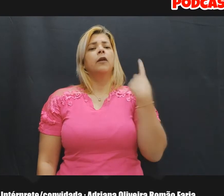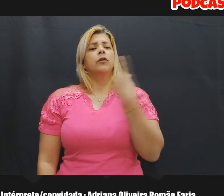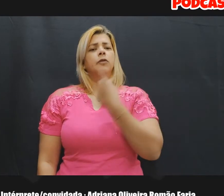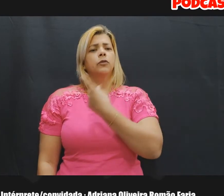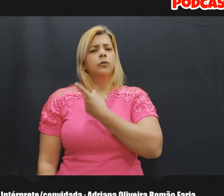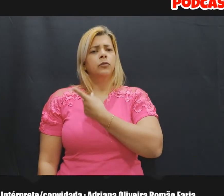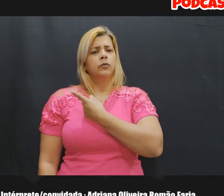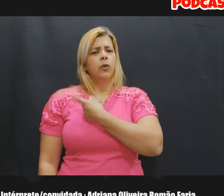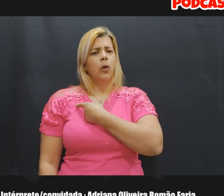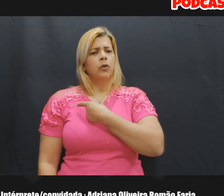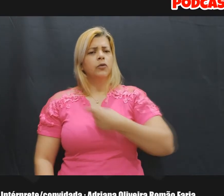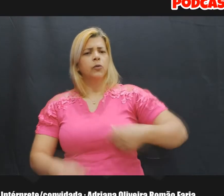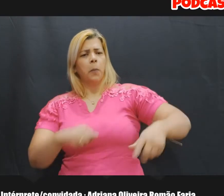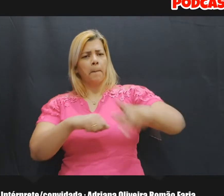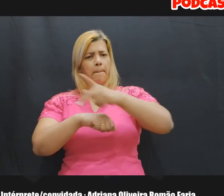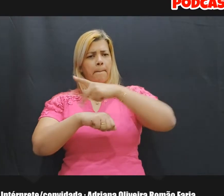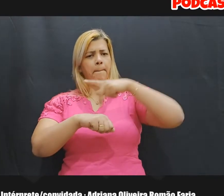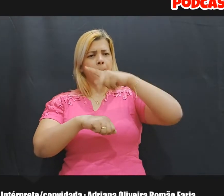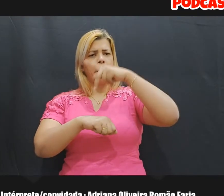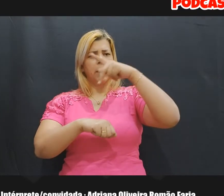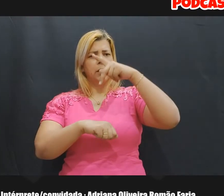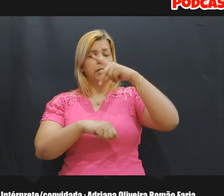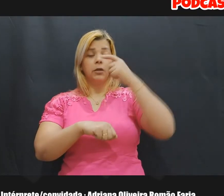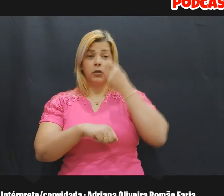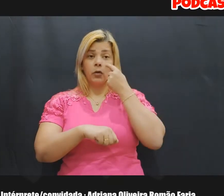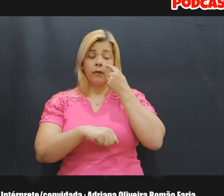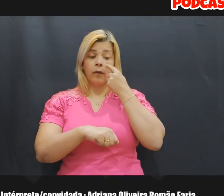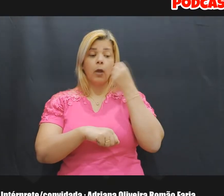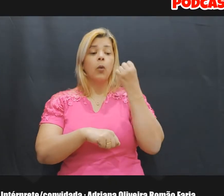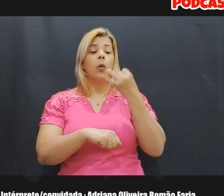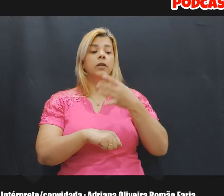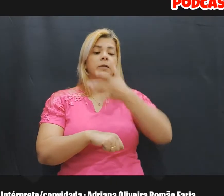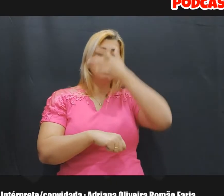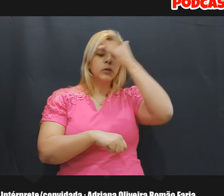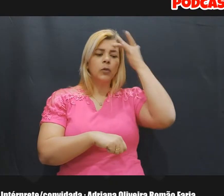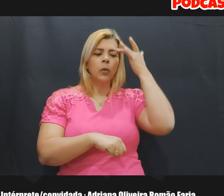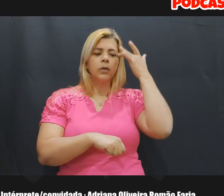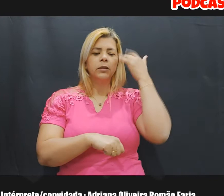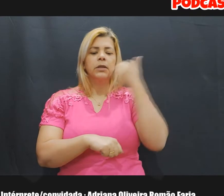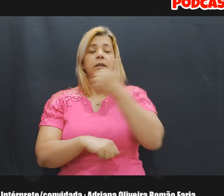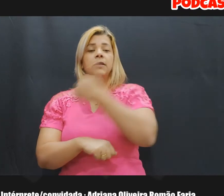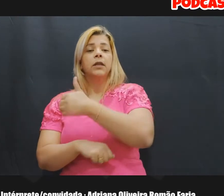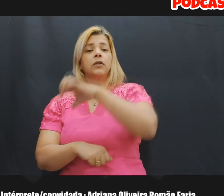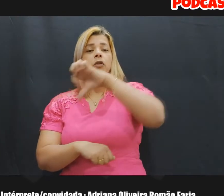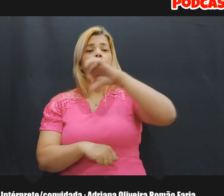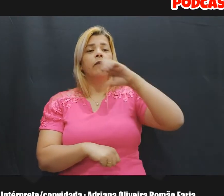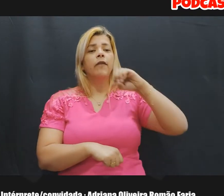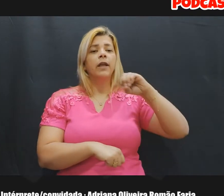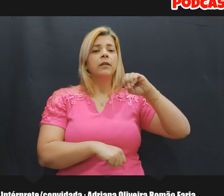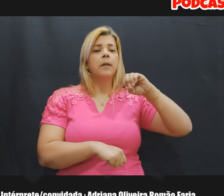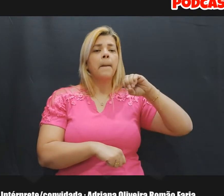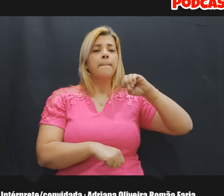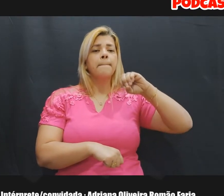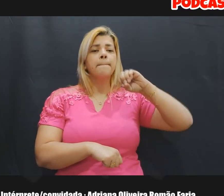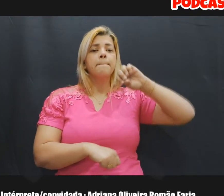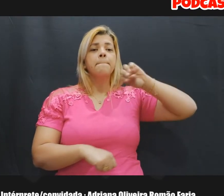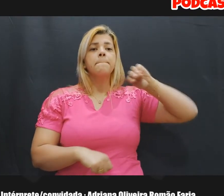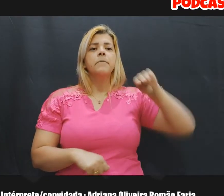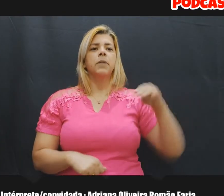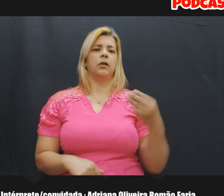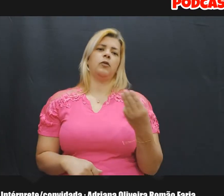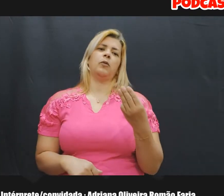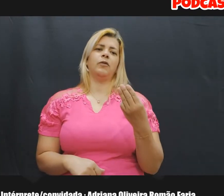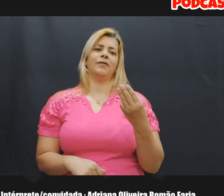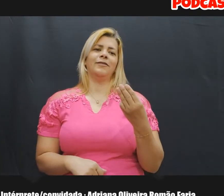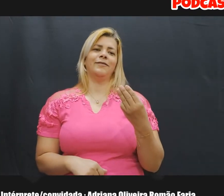o país era, deixa eu só confirmar, quantos milhões de habitantes nós éramos? 190 milhões de brasileiros. 190, quase 191 milhões